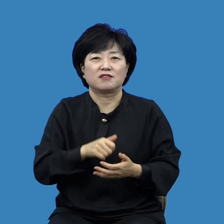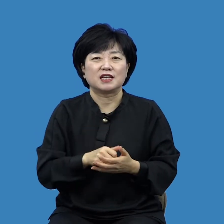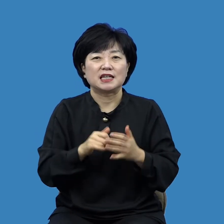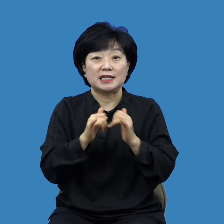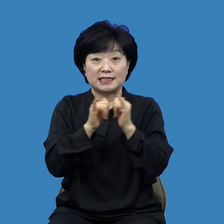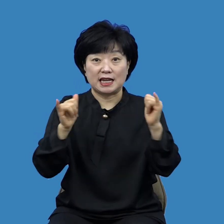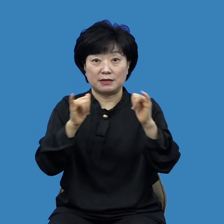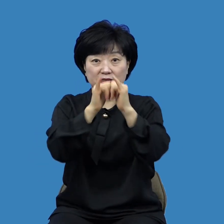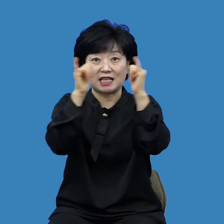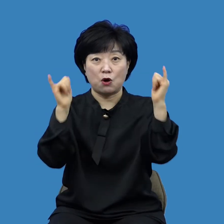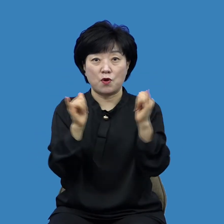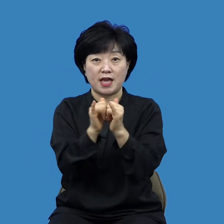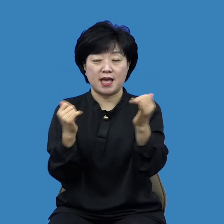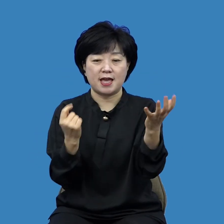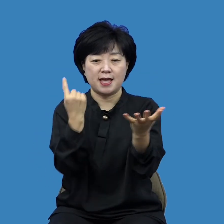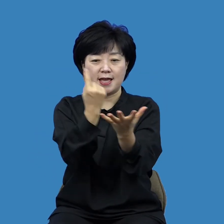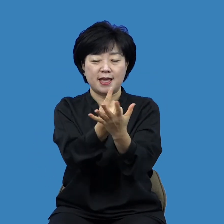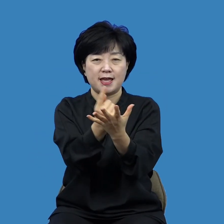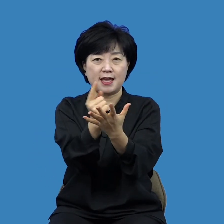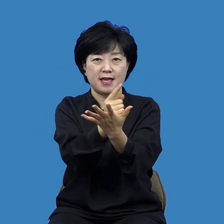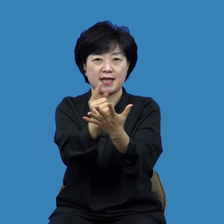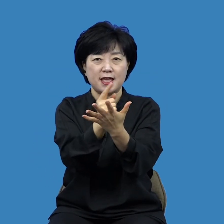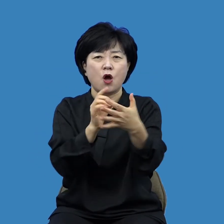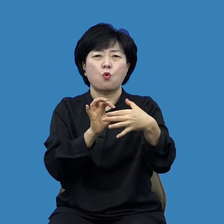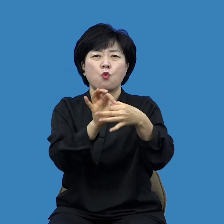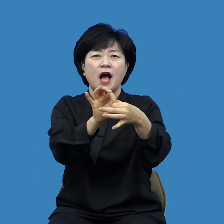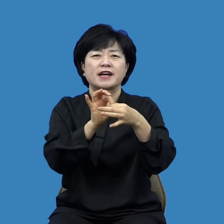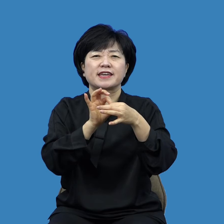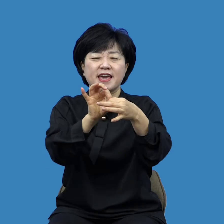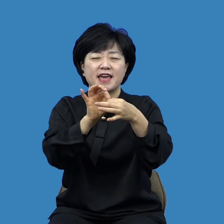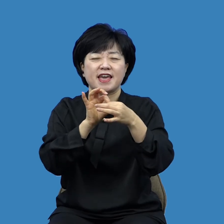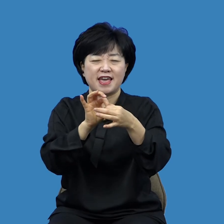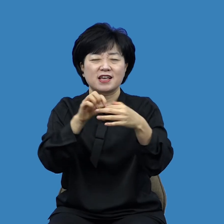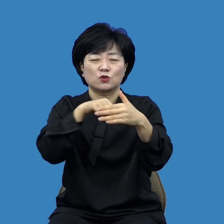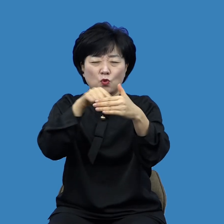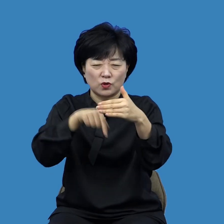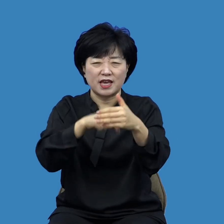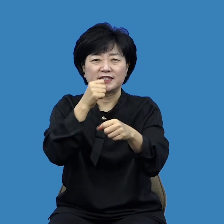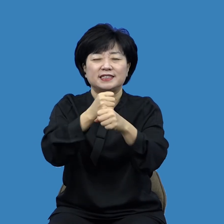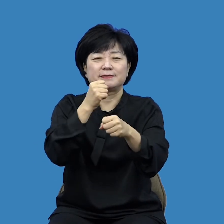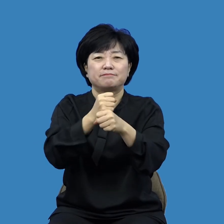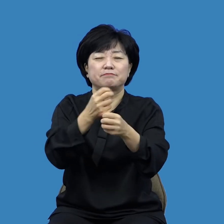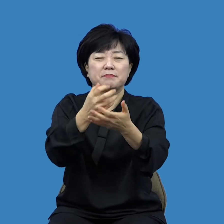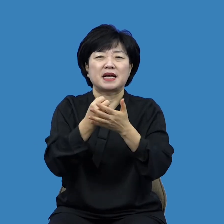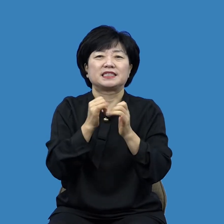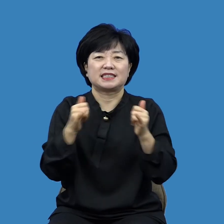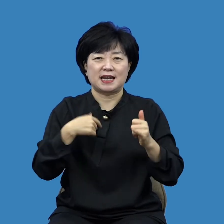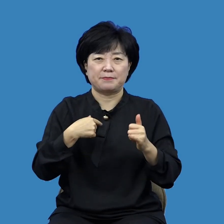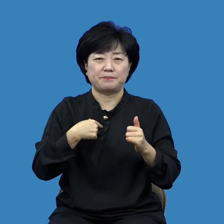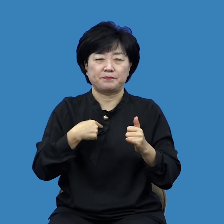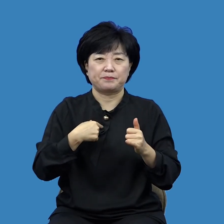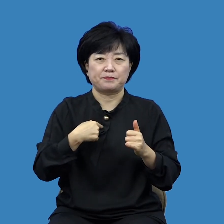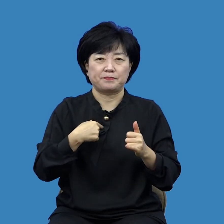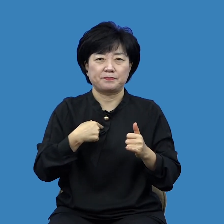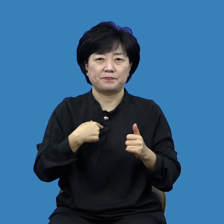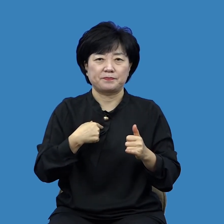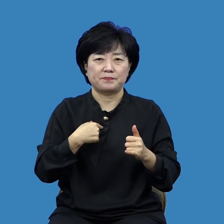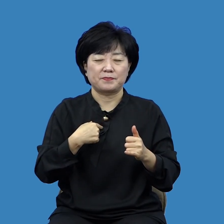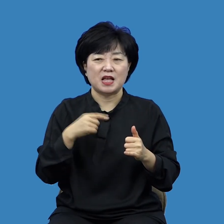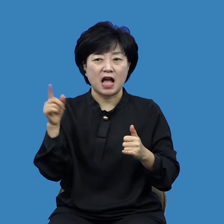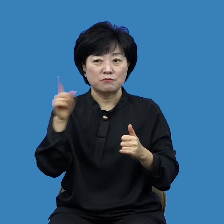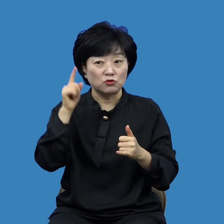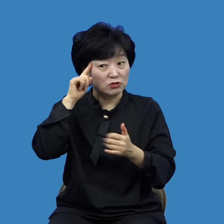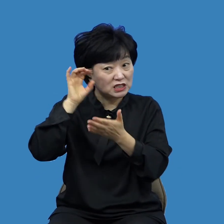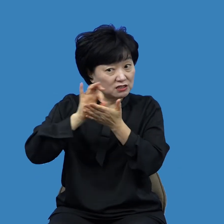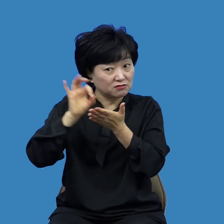사회적인 존재, 그러니까 관계를 맺으면서 살아가도록 지음받았기 때문에 아무도 내가 신경 쓰고 있지 않다, 그러면 그 사람의 인생은 죽은 거야.